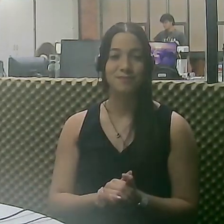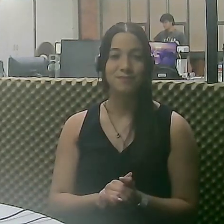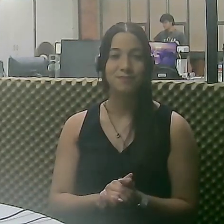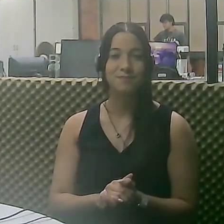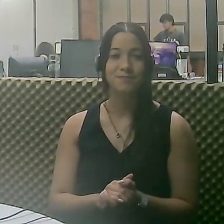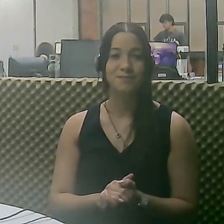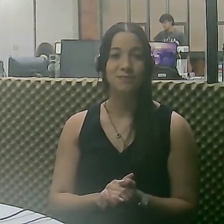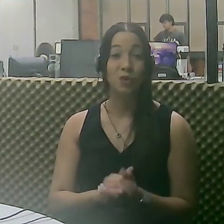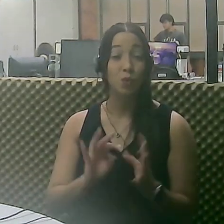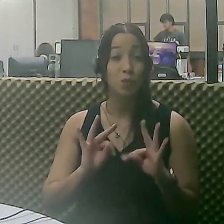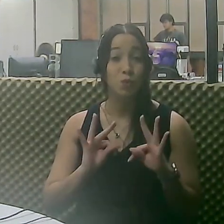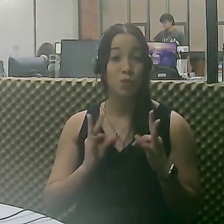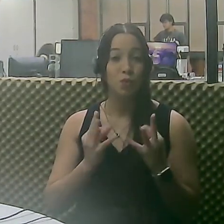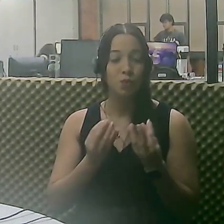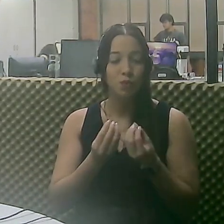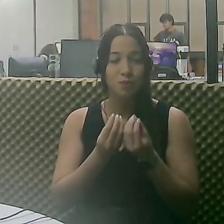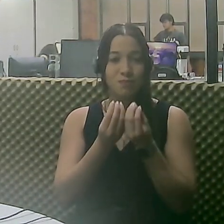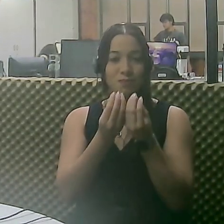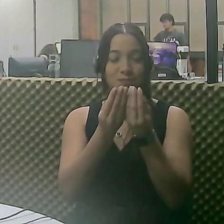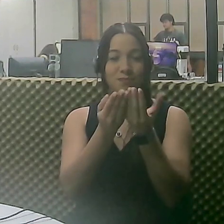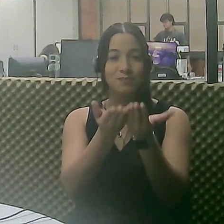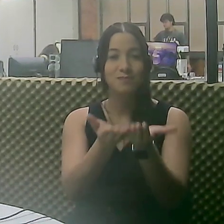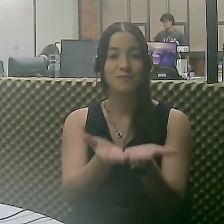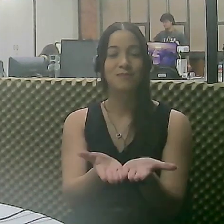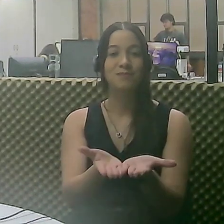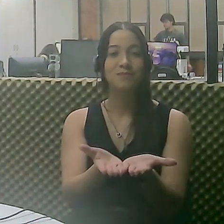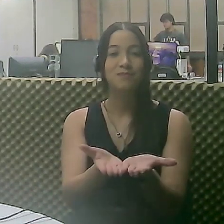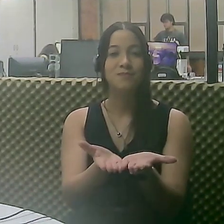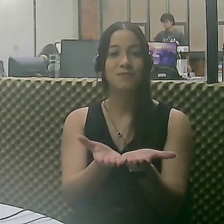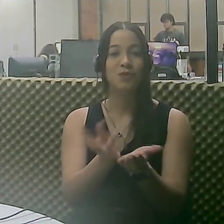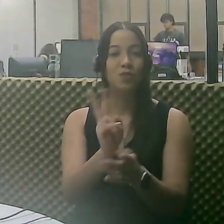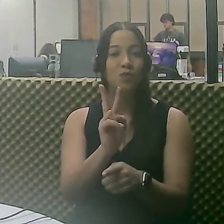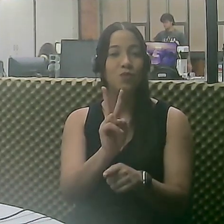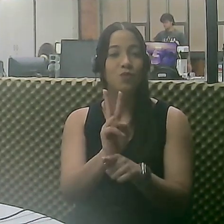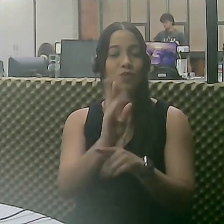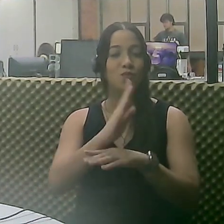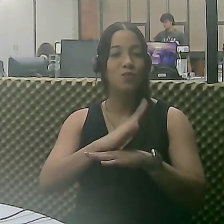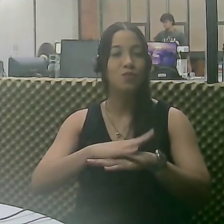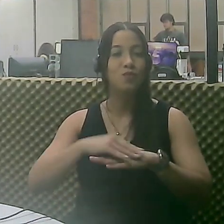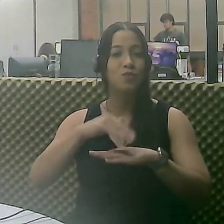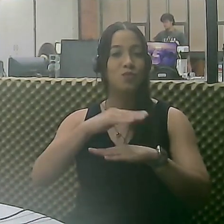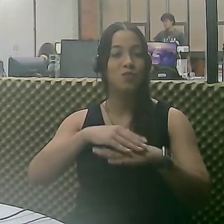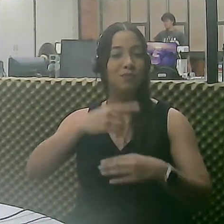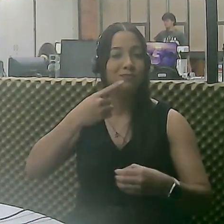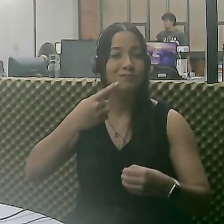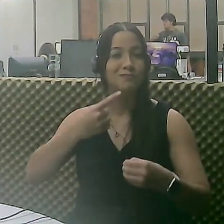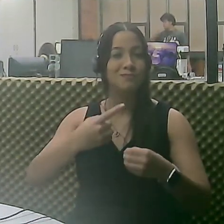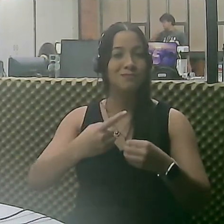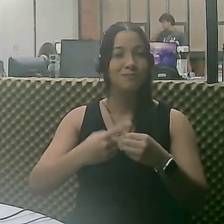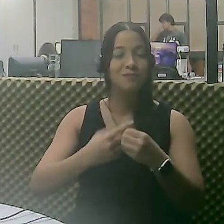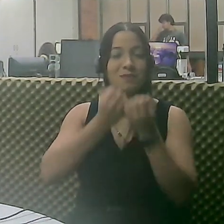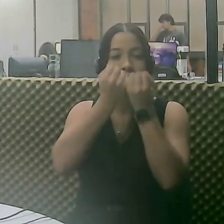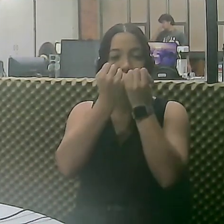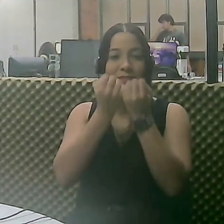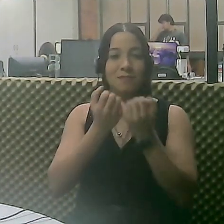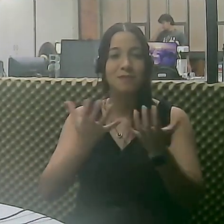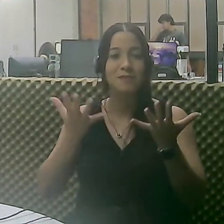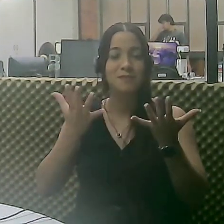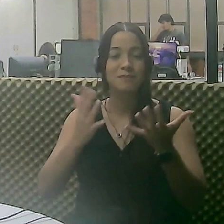E tudo isso é para você, com o cuidado e o carinho de uma cidade que faz bem.